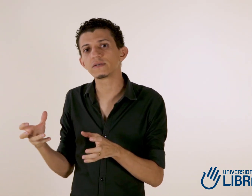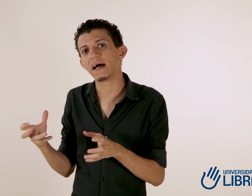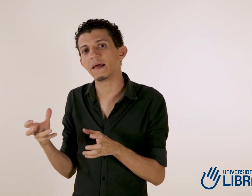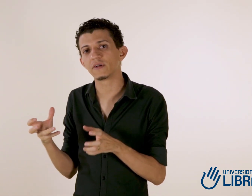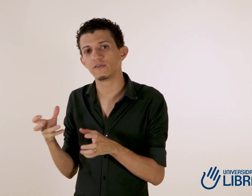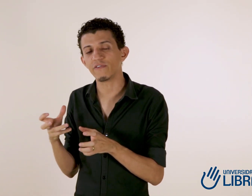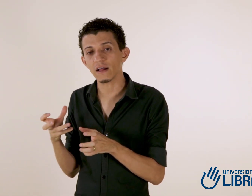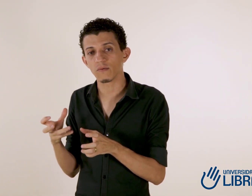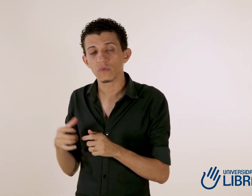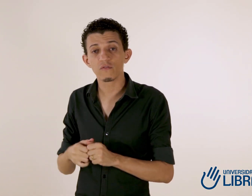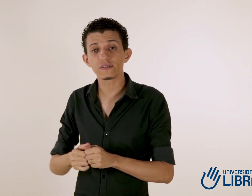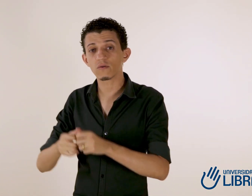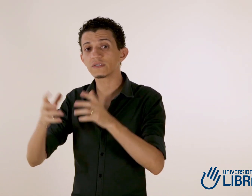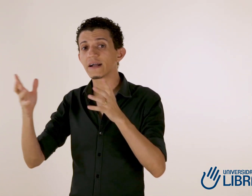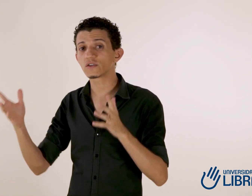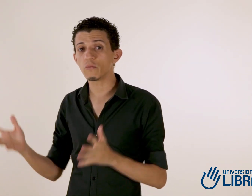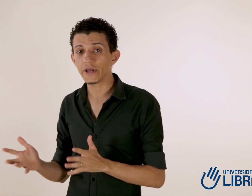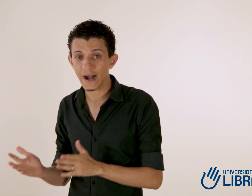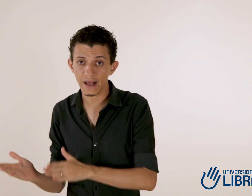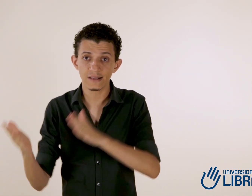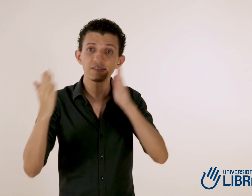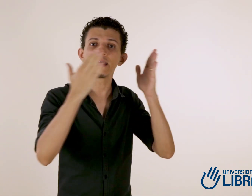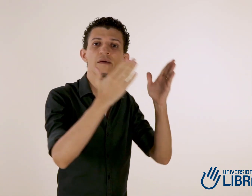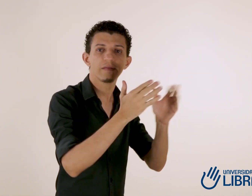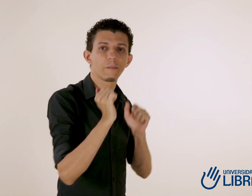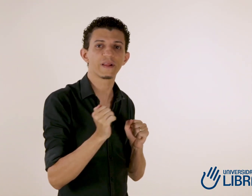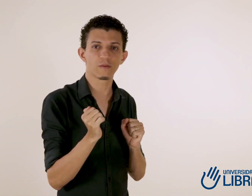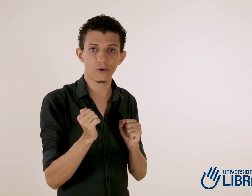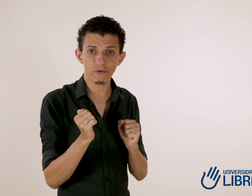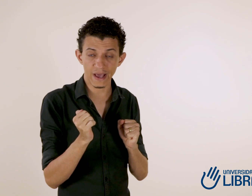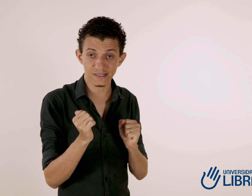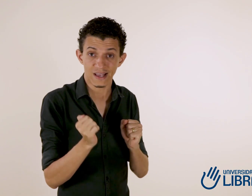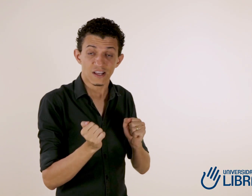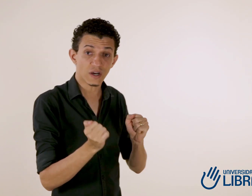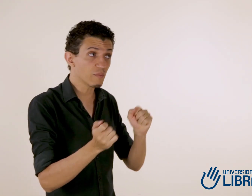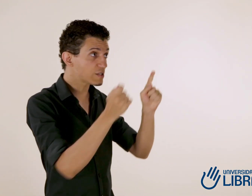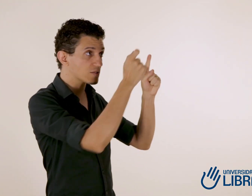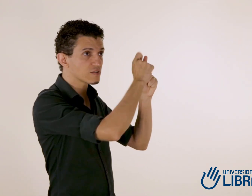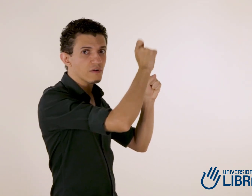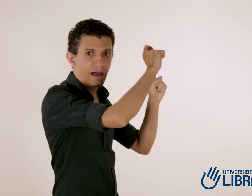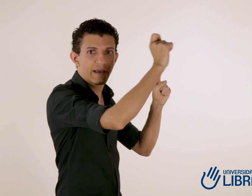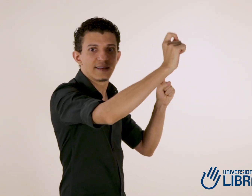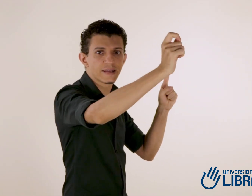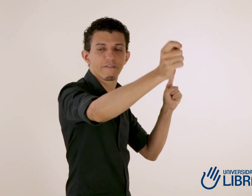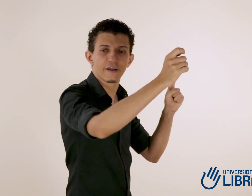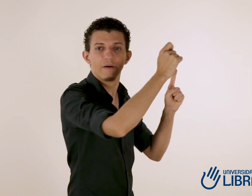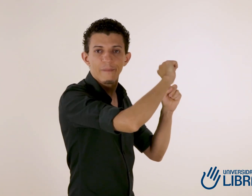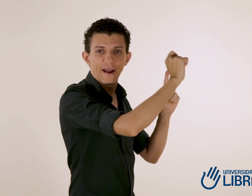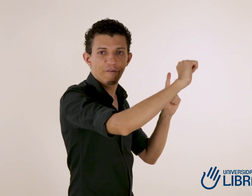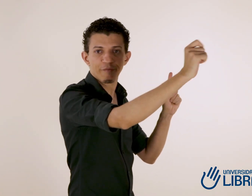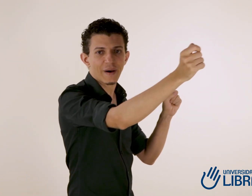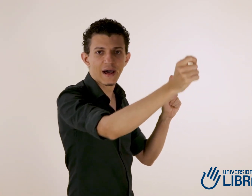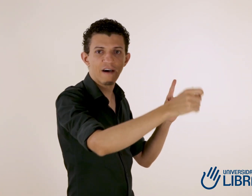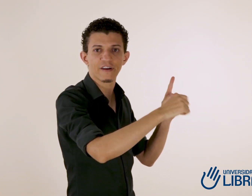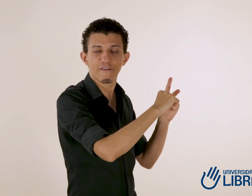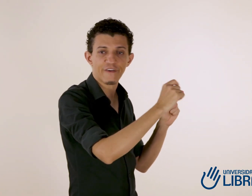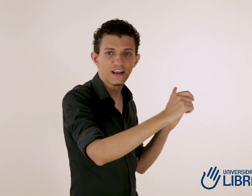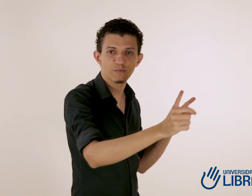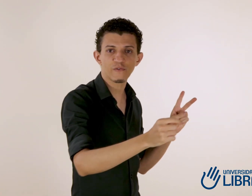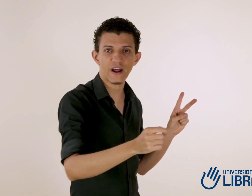na Libras de fato, você consegue se comunicar sem depender do português. Só que muitas pessoas vão lá, escrevendo palavra por palavra, frase por